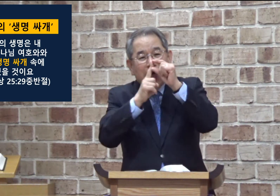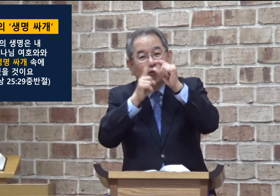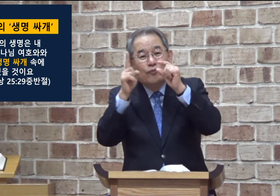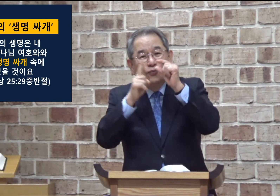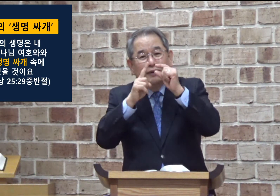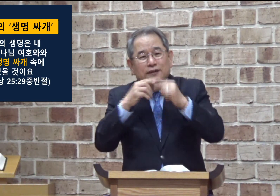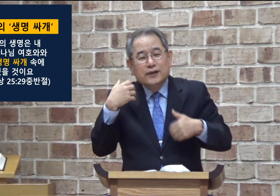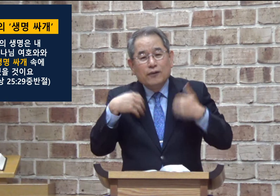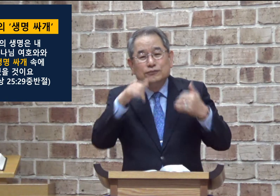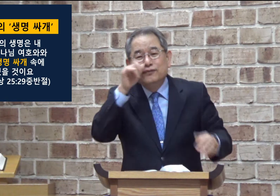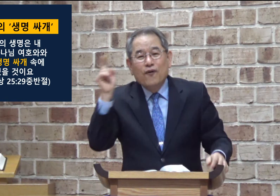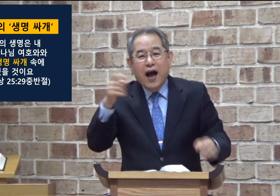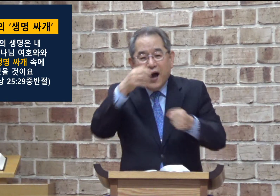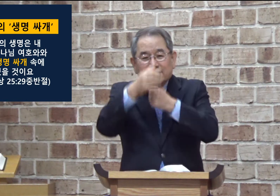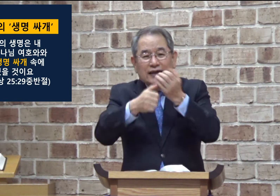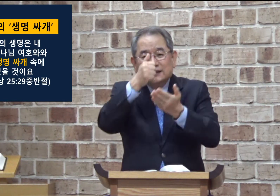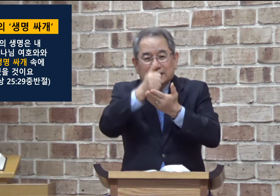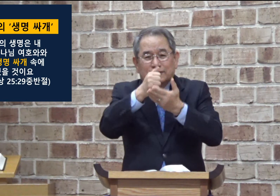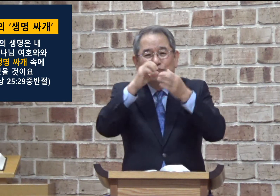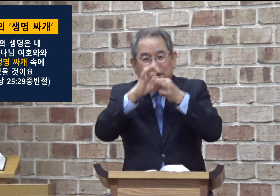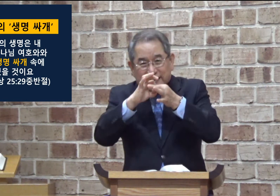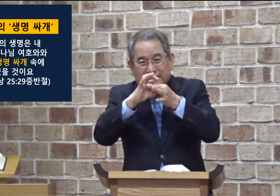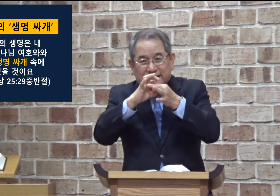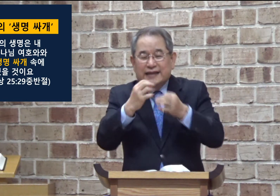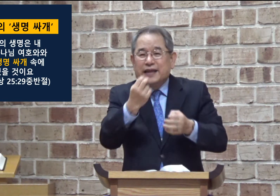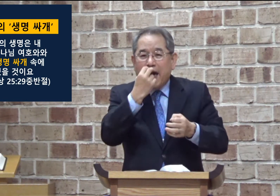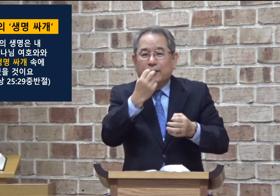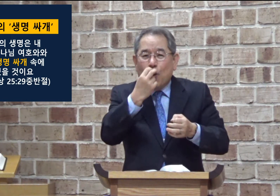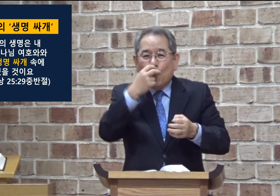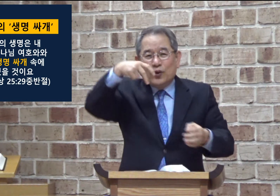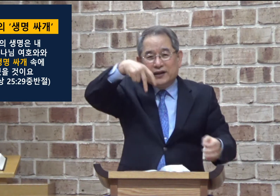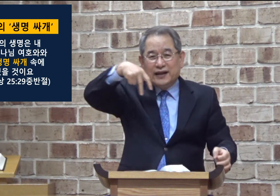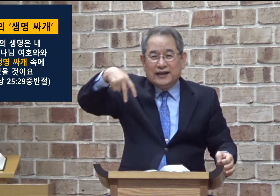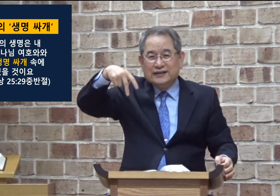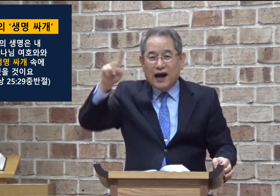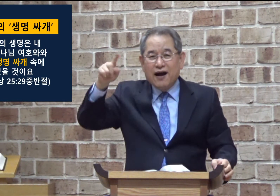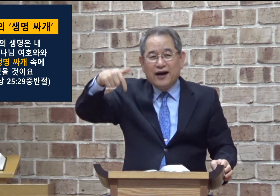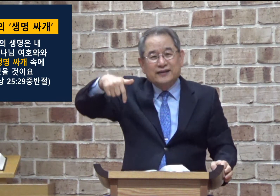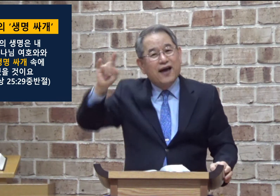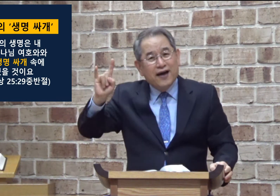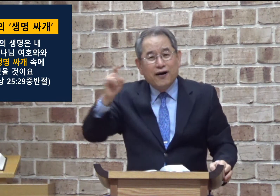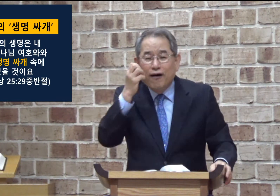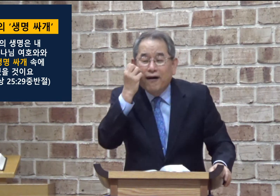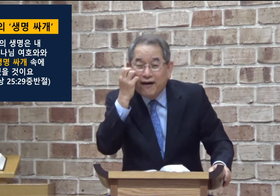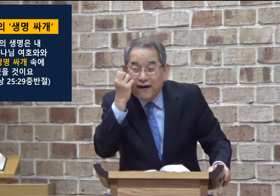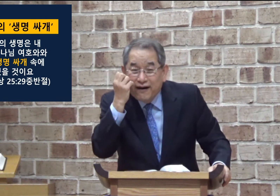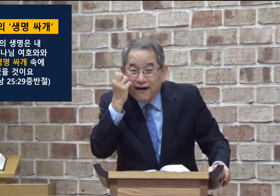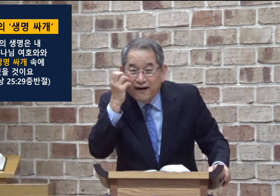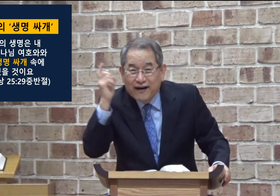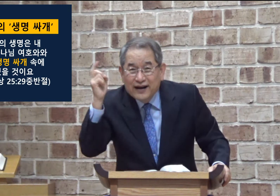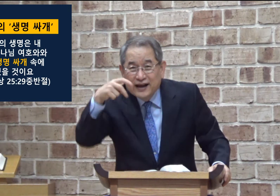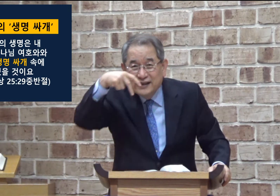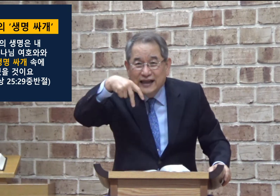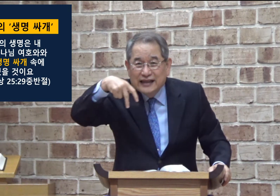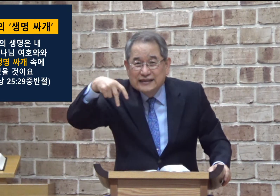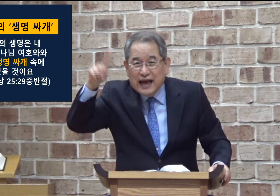성경을 제가 읽다가 재미있는 단어를 발견했습니다. 하나님의 생명